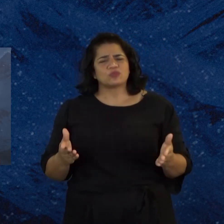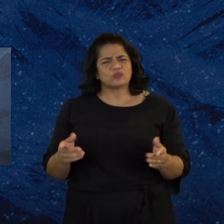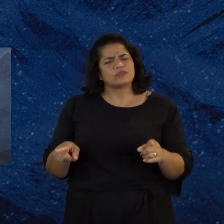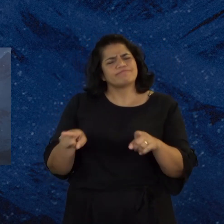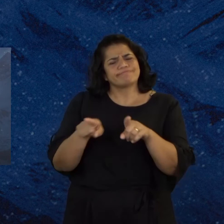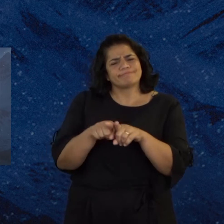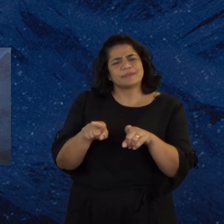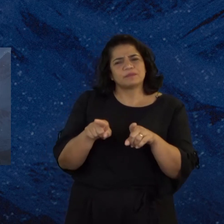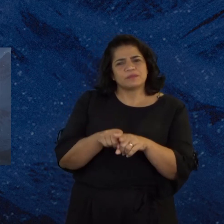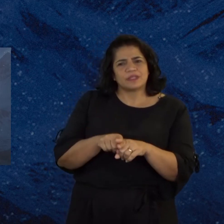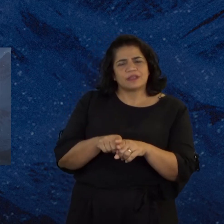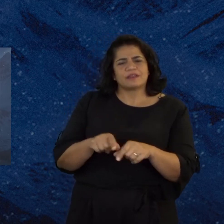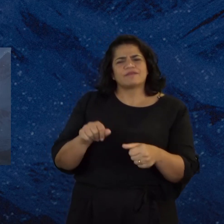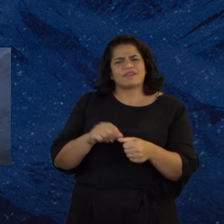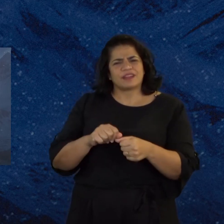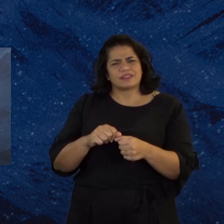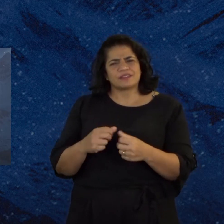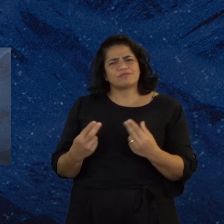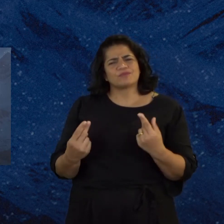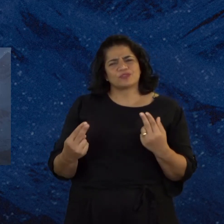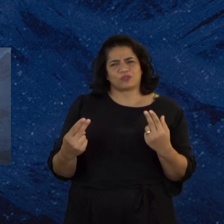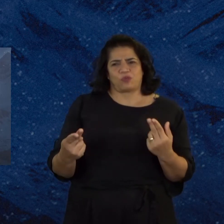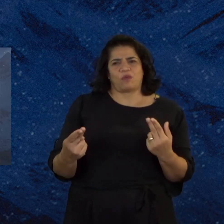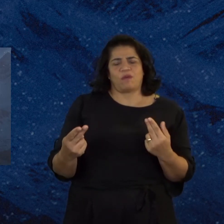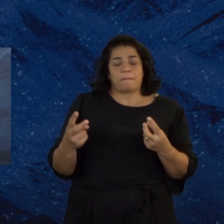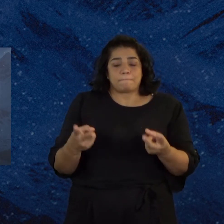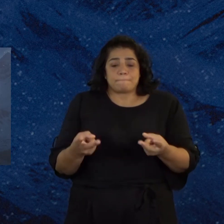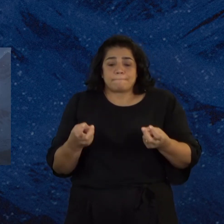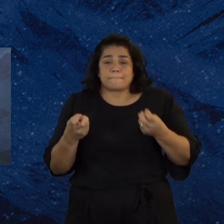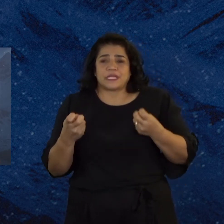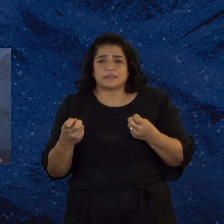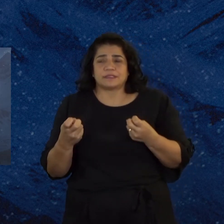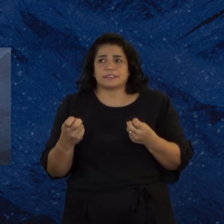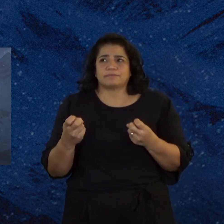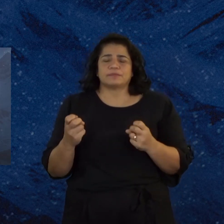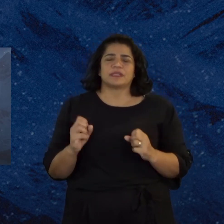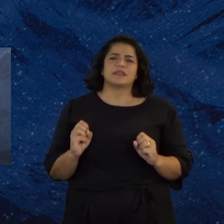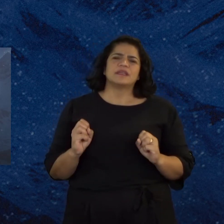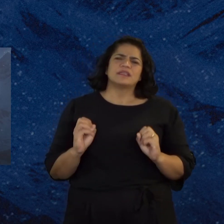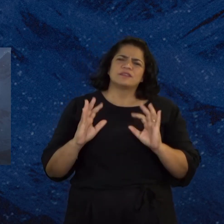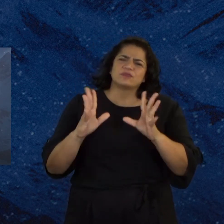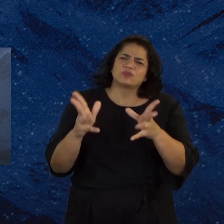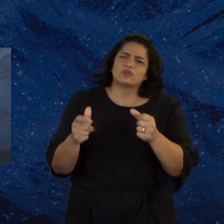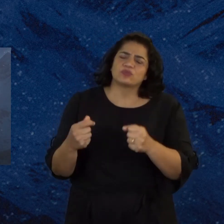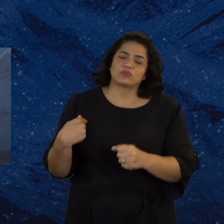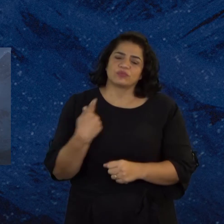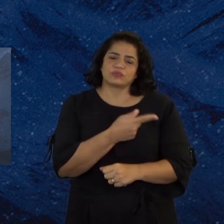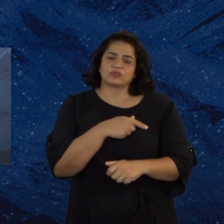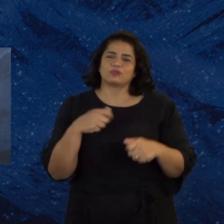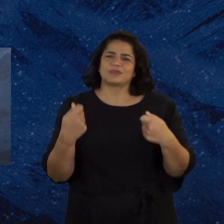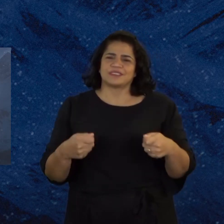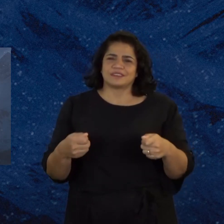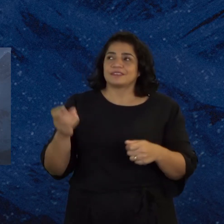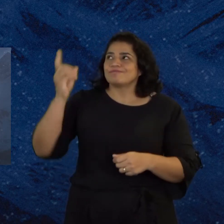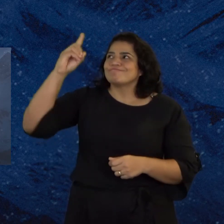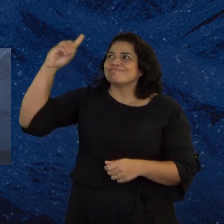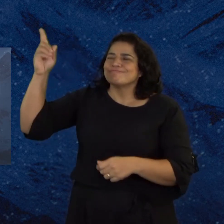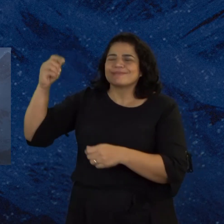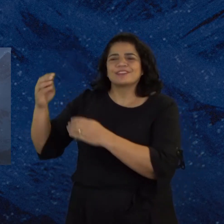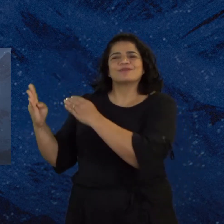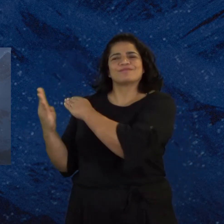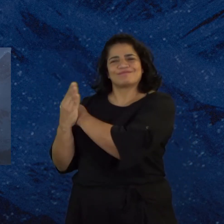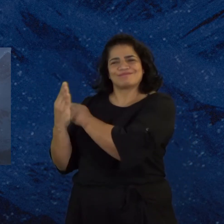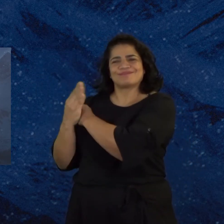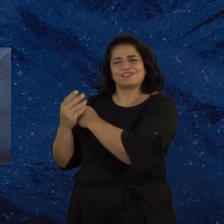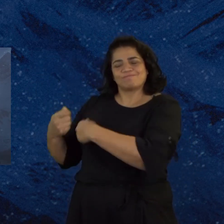estamos fazendo isso na nossa vida cristã. Por isso que nós precisamos aprender a andar por fé. E não por